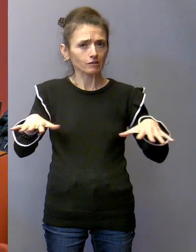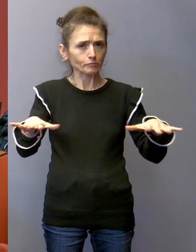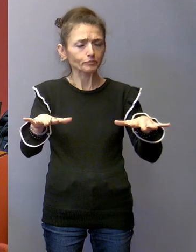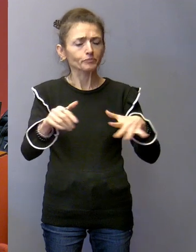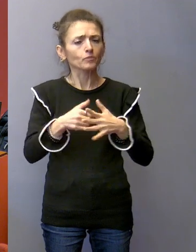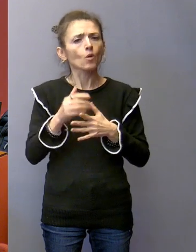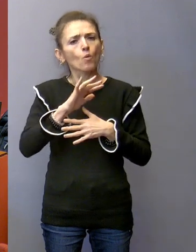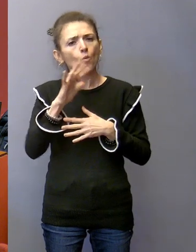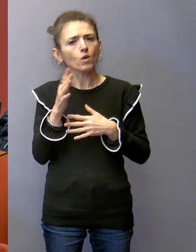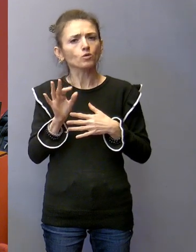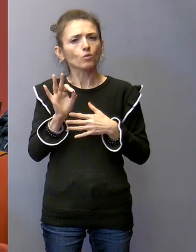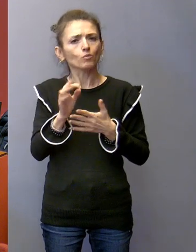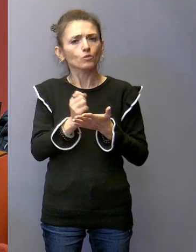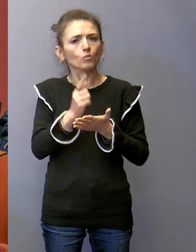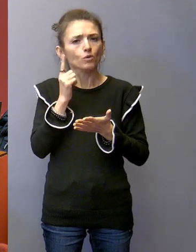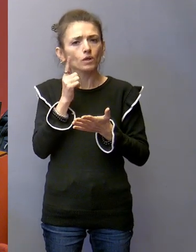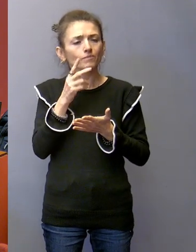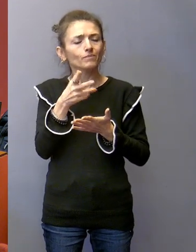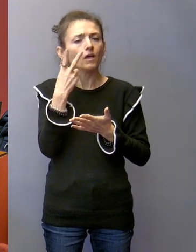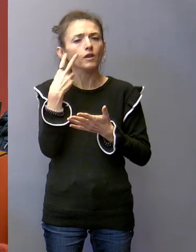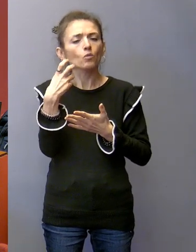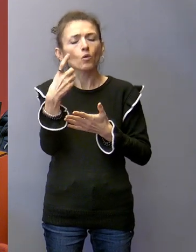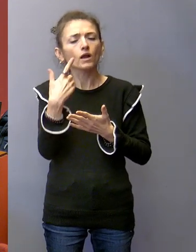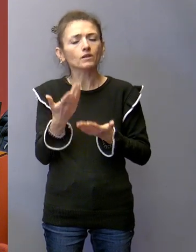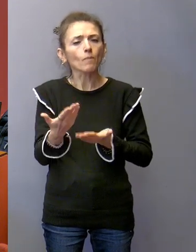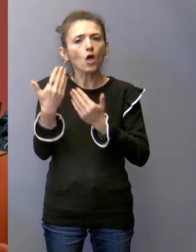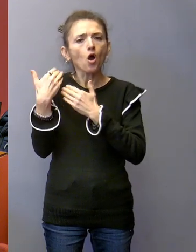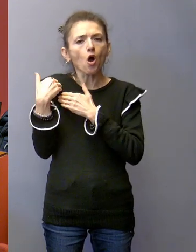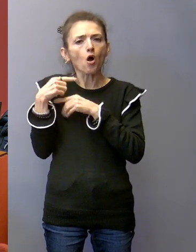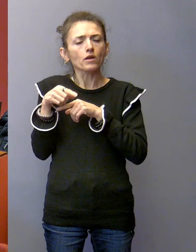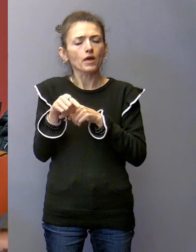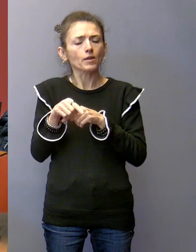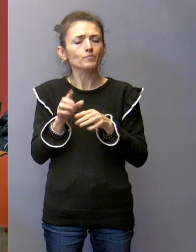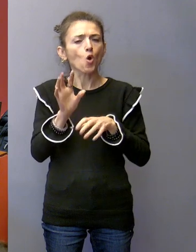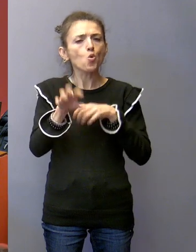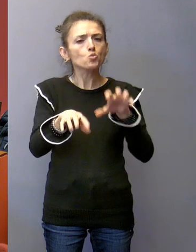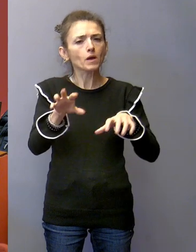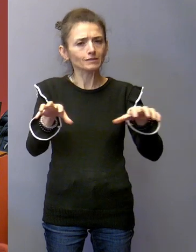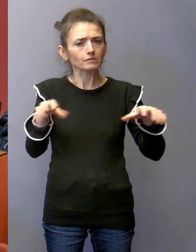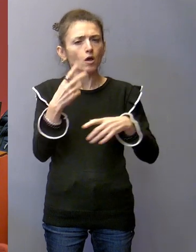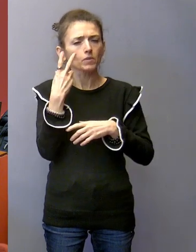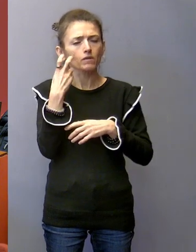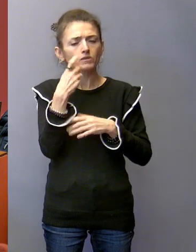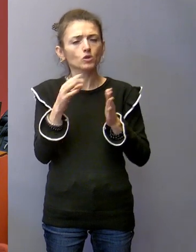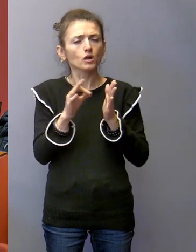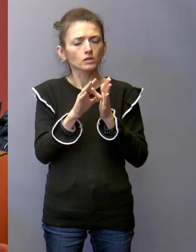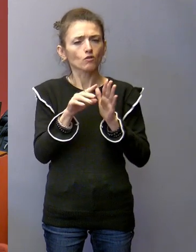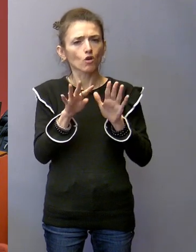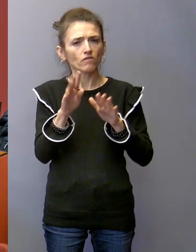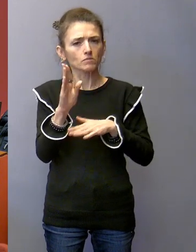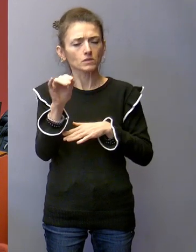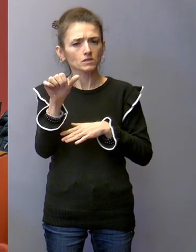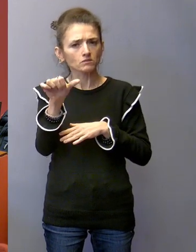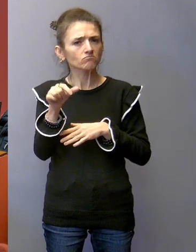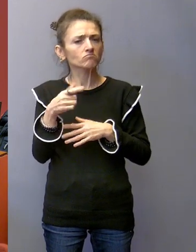riguarda Appunto Gli interventi correlati agli oneri di urbanizzazione Come previsto dal nuovo articolo 9 bis che attribuiscono esclusivamente